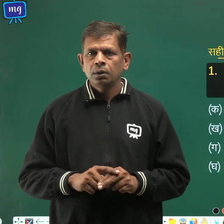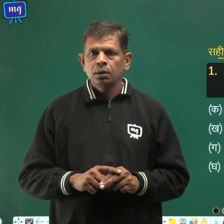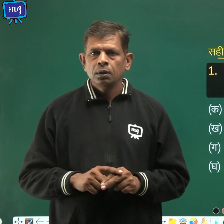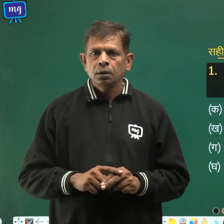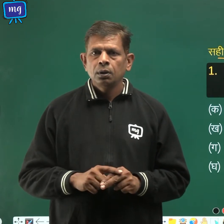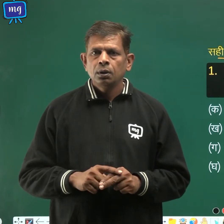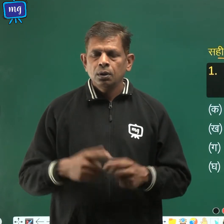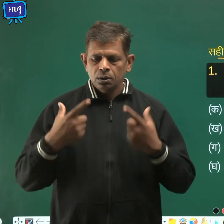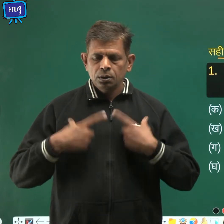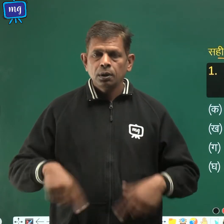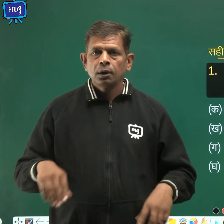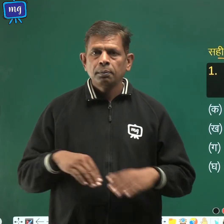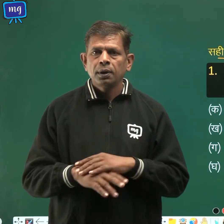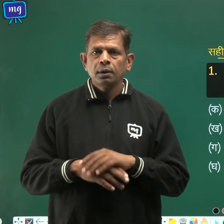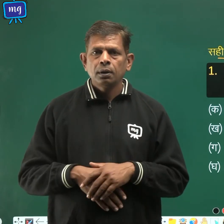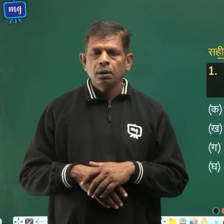शरीर में